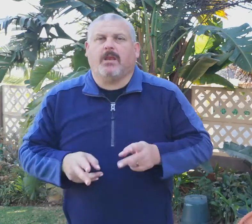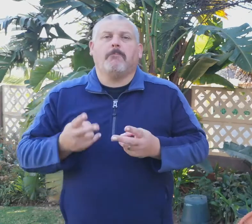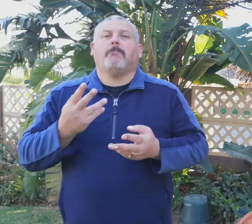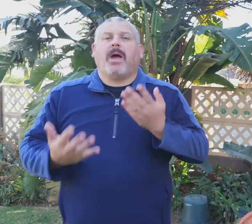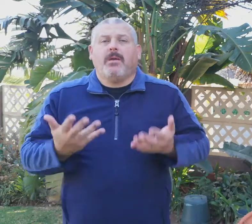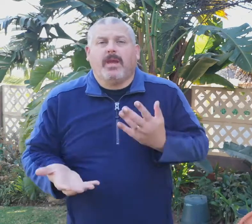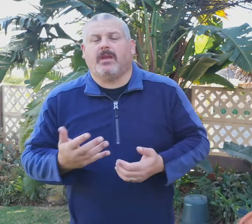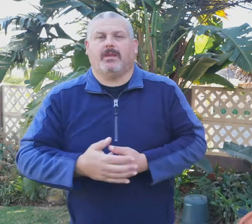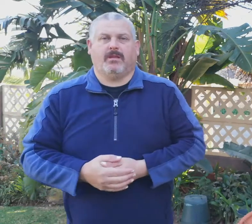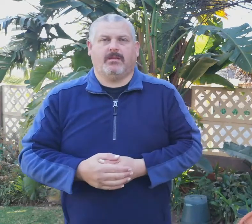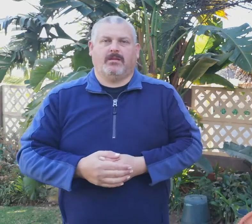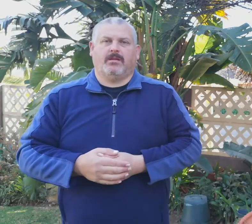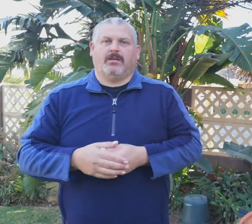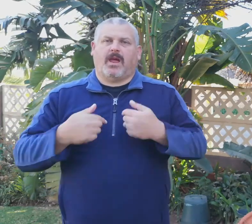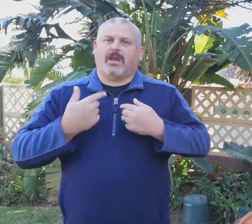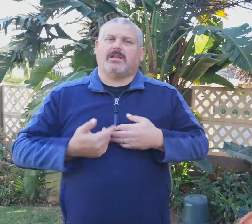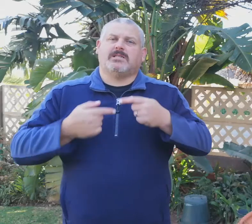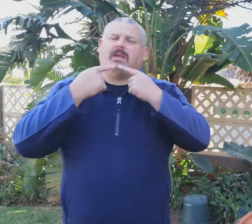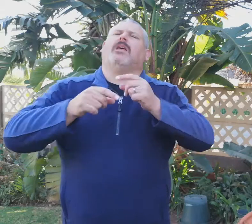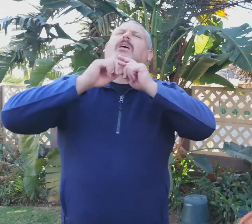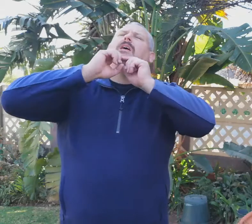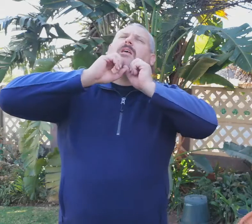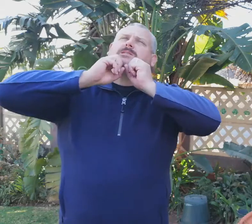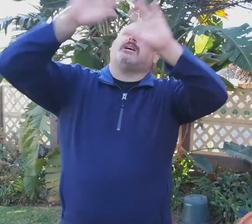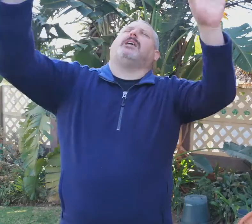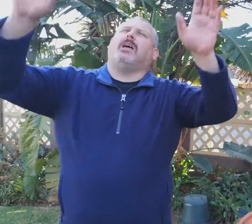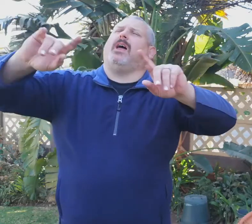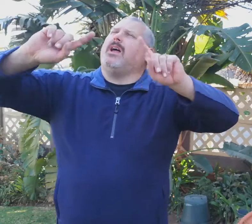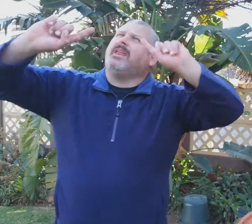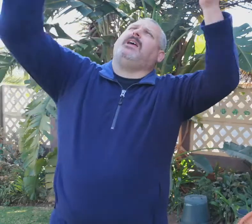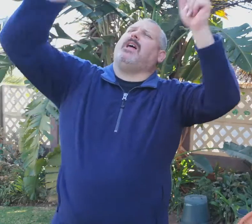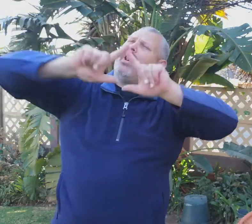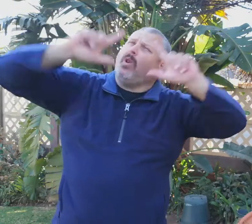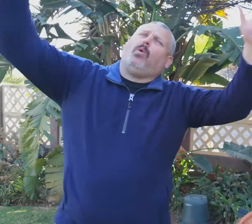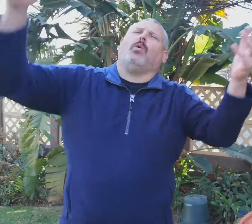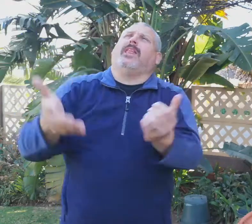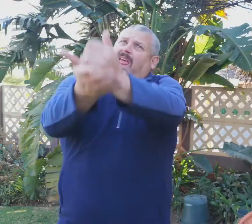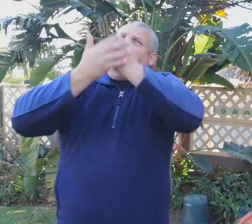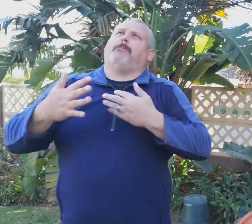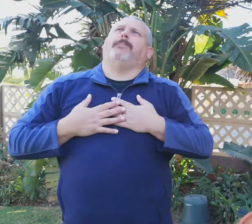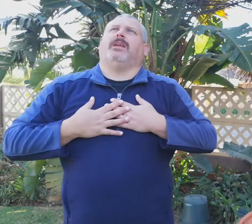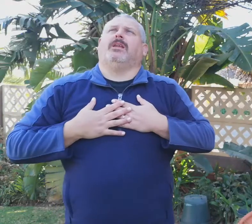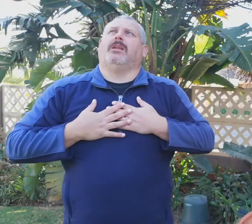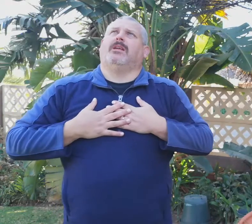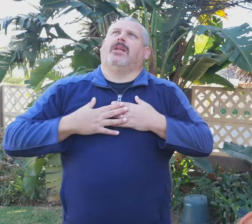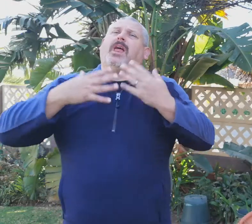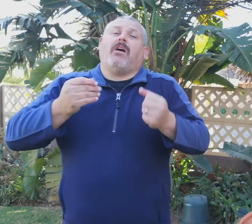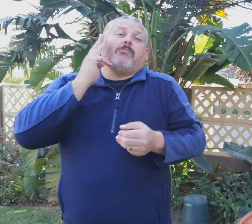Miskien, maybe, I can say, yeah, Lord, help me,